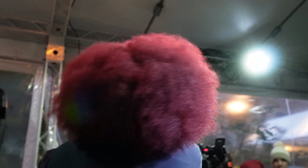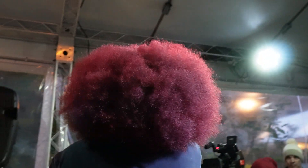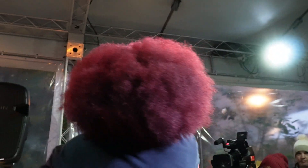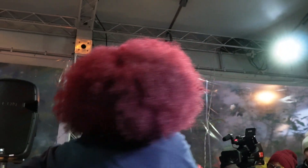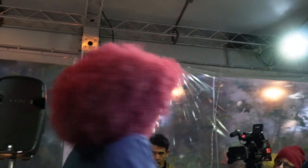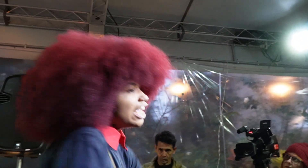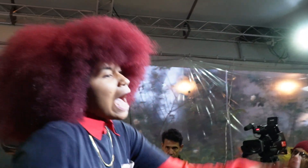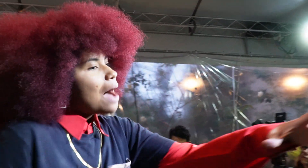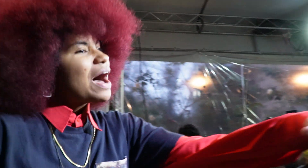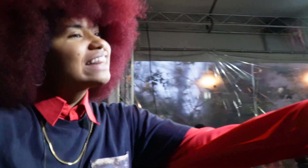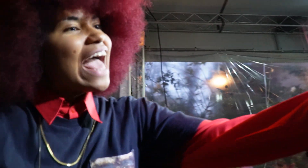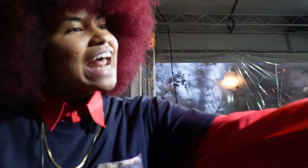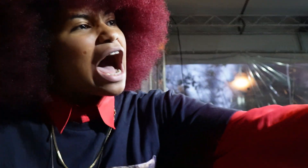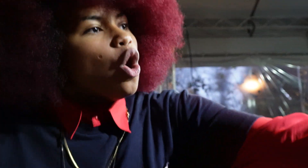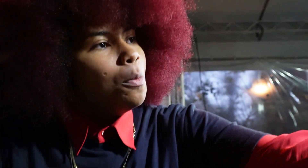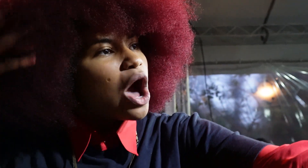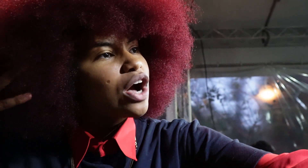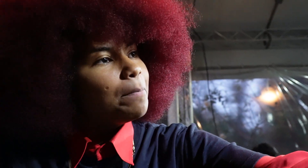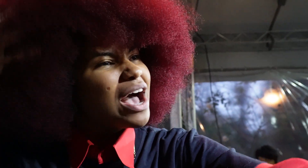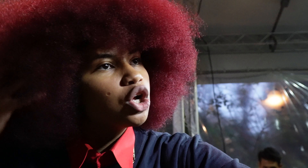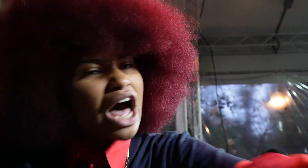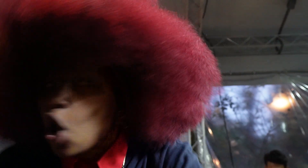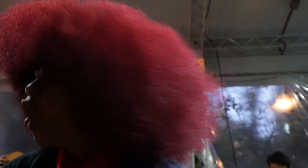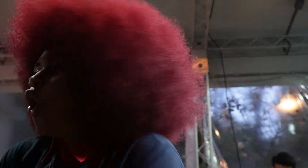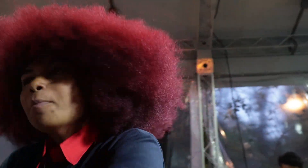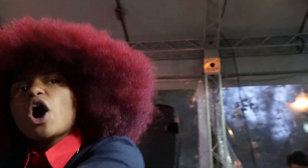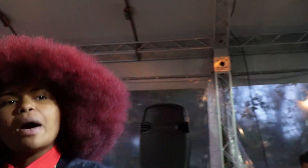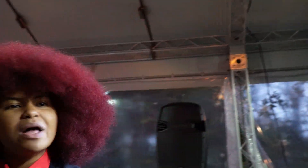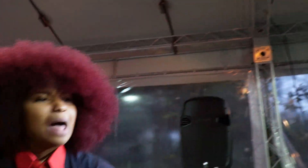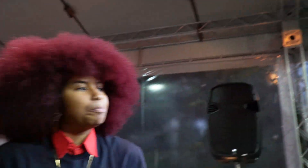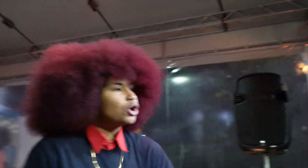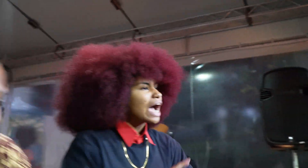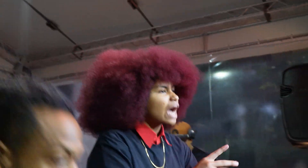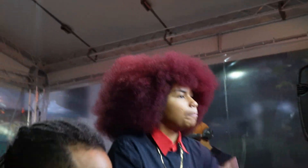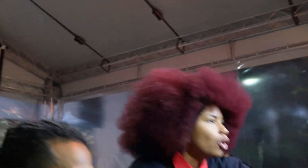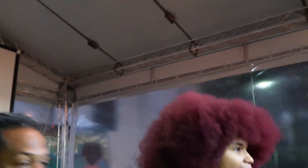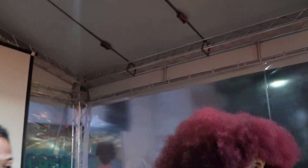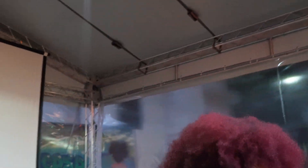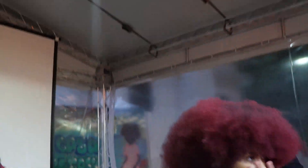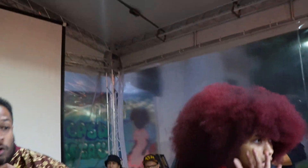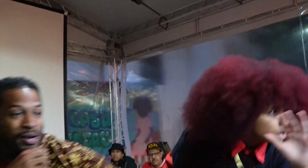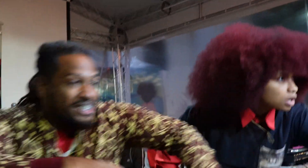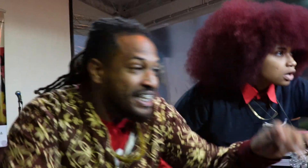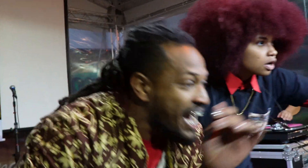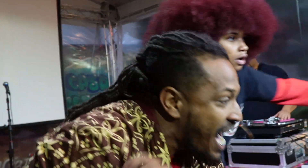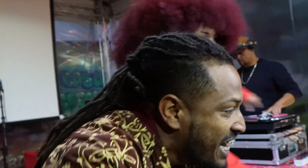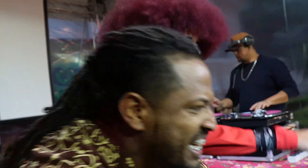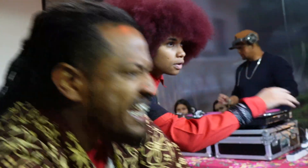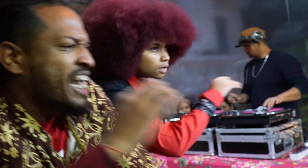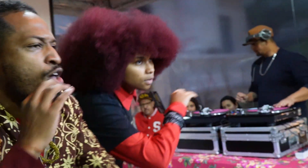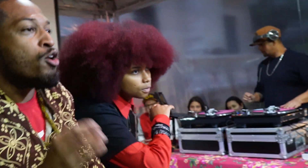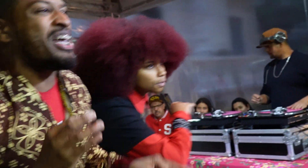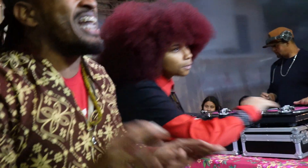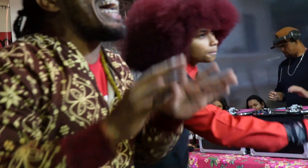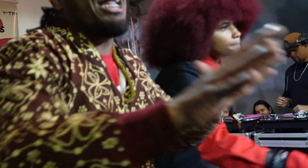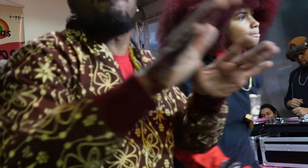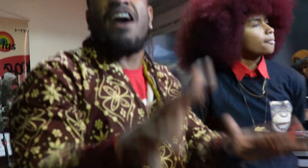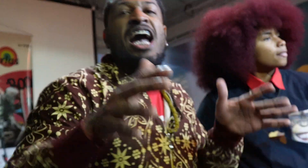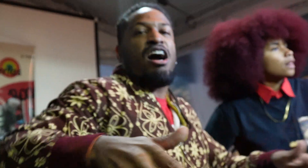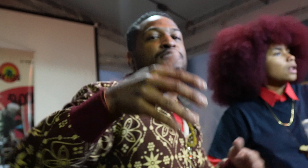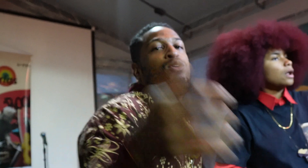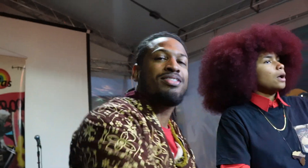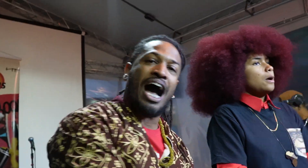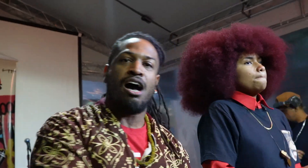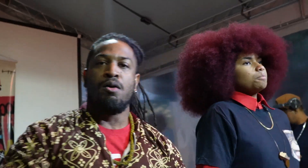pedra, a parede, a madeira, o meu cabelo não, o meu cabelo é pura capoeira. Pronto pra gingar, e queira ou não queira, ele